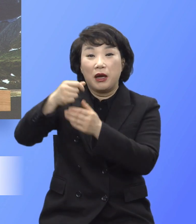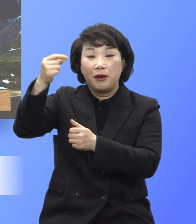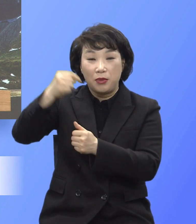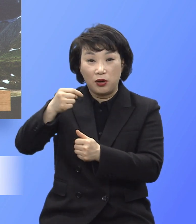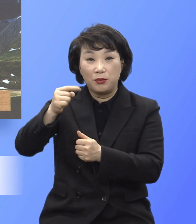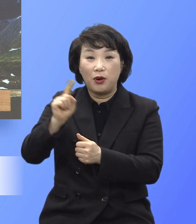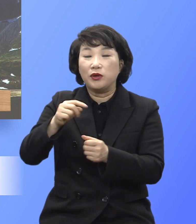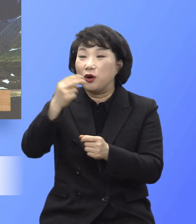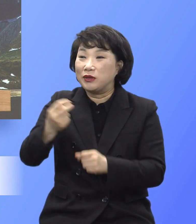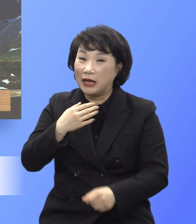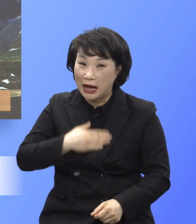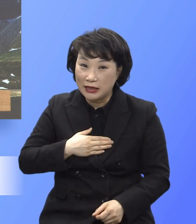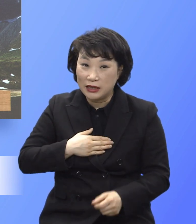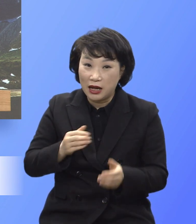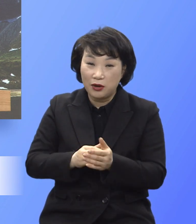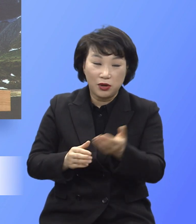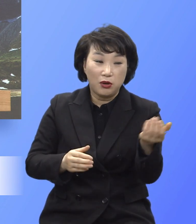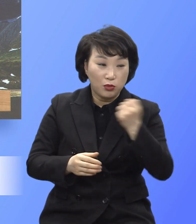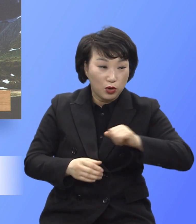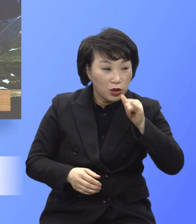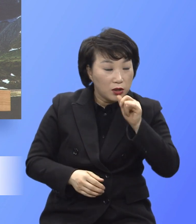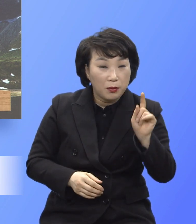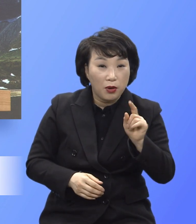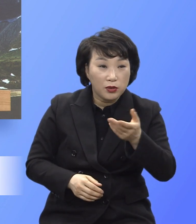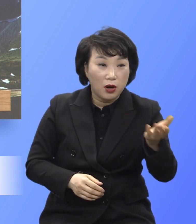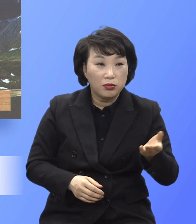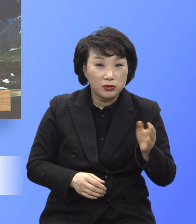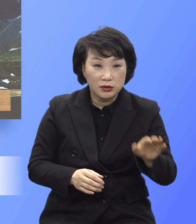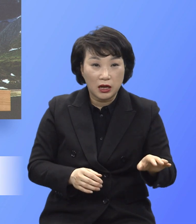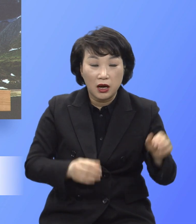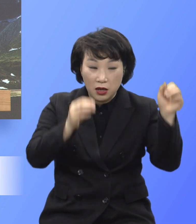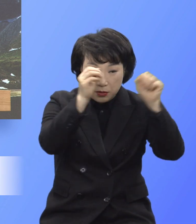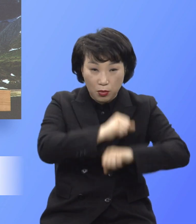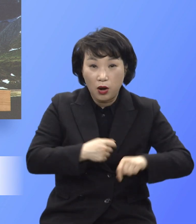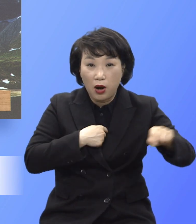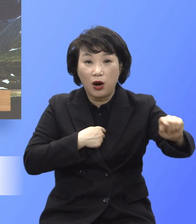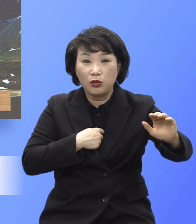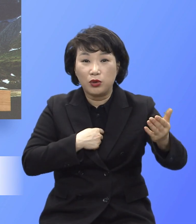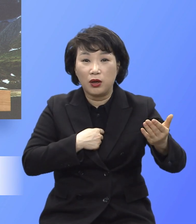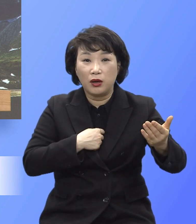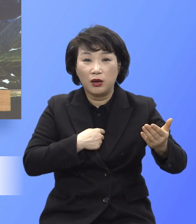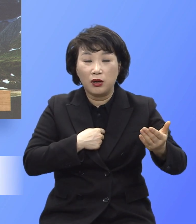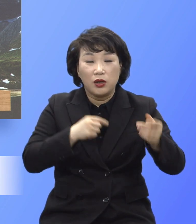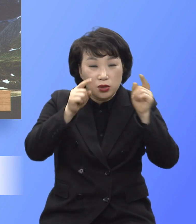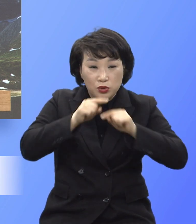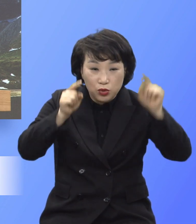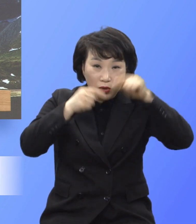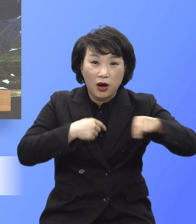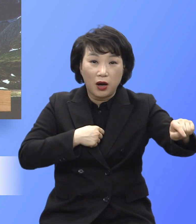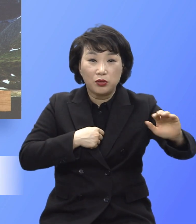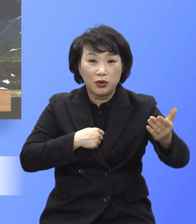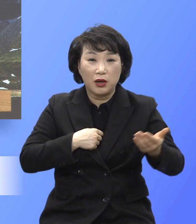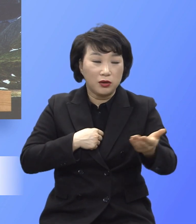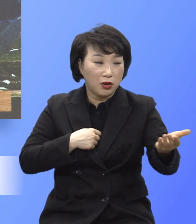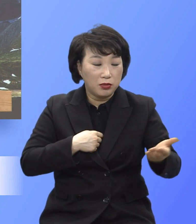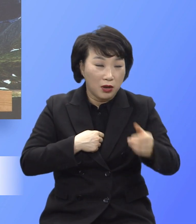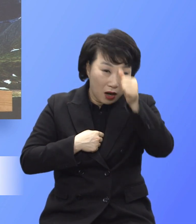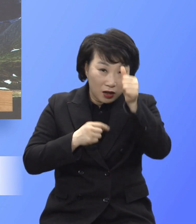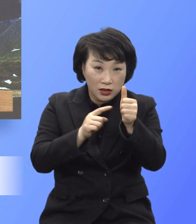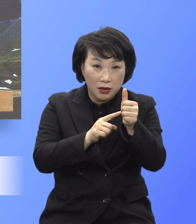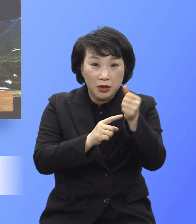줄 안다고 그랬지? 그럼 불순종하면 뭐요? 그러면 멸망이잖아. 지옥이잖아.